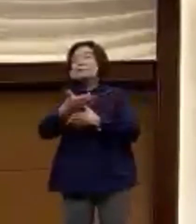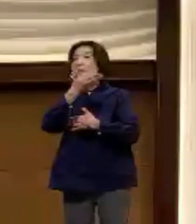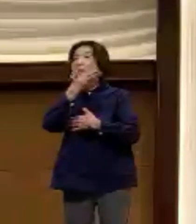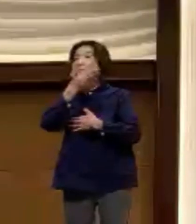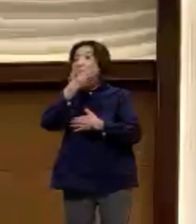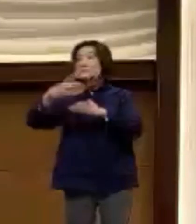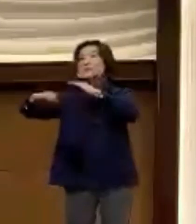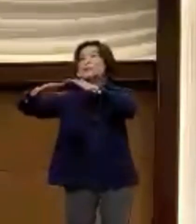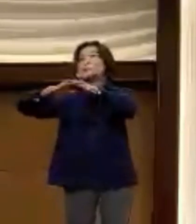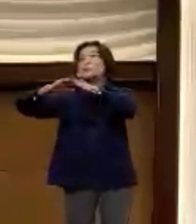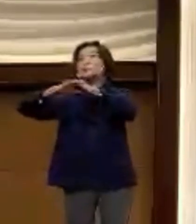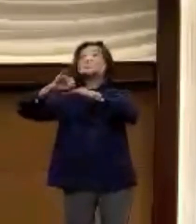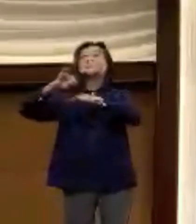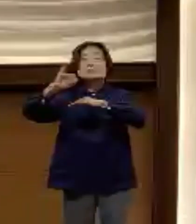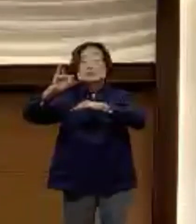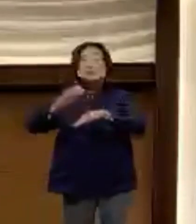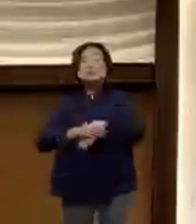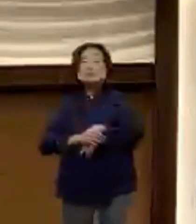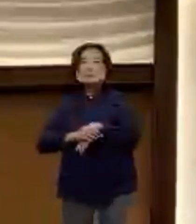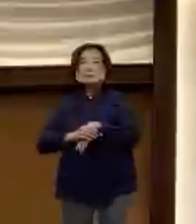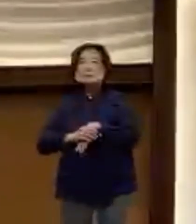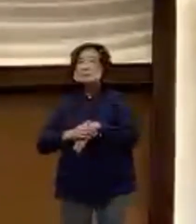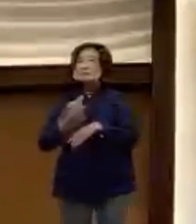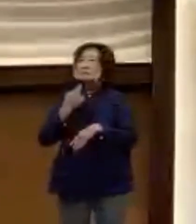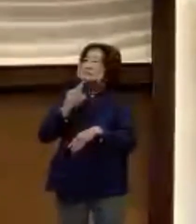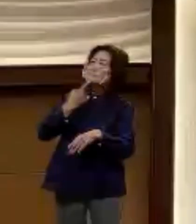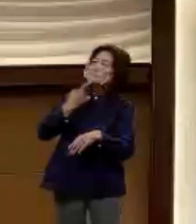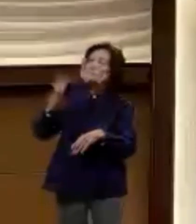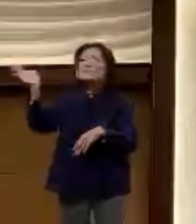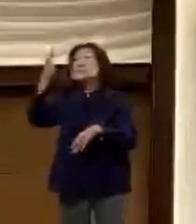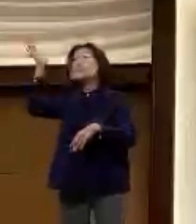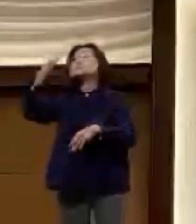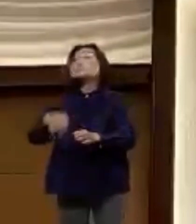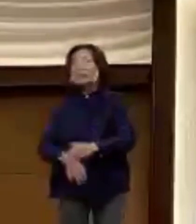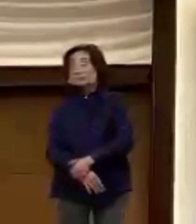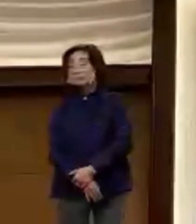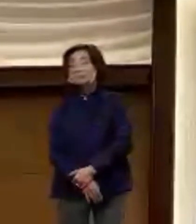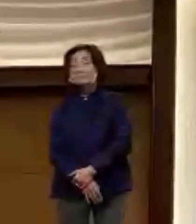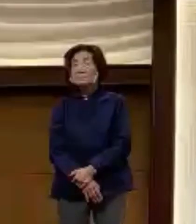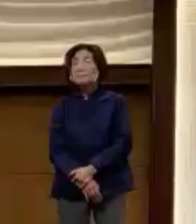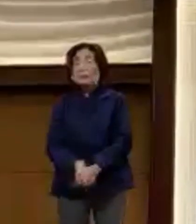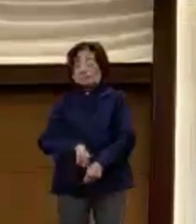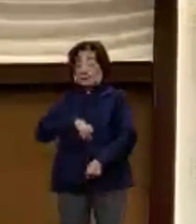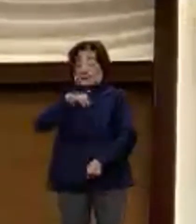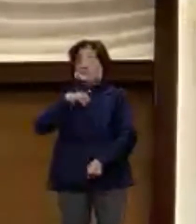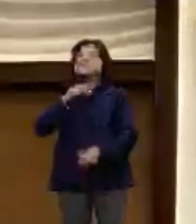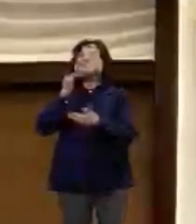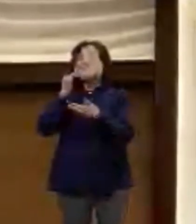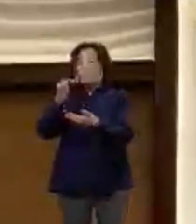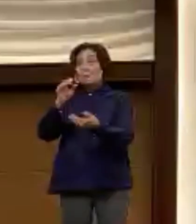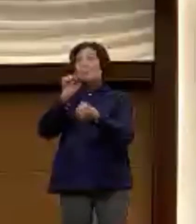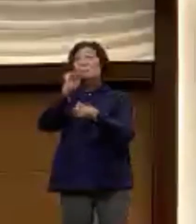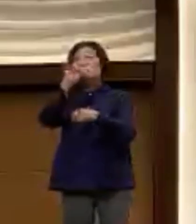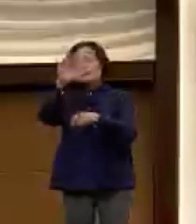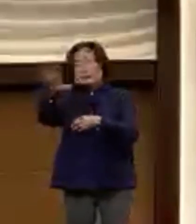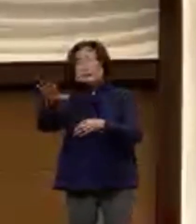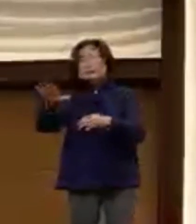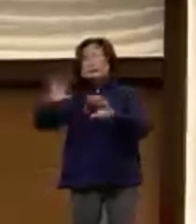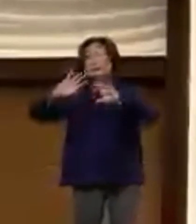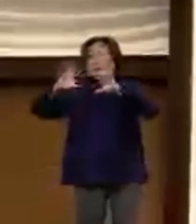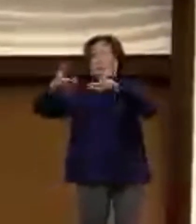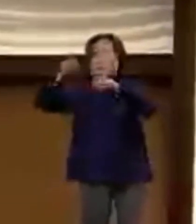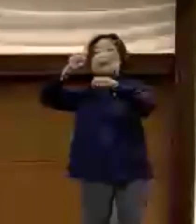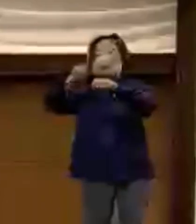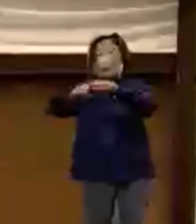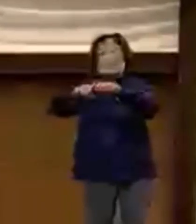な同級生です。別に偏ったことを言ってるわけではなく、何でもない。正しいことを言ってる世界的な歴史